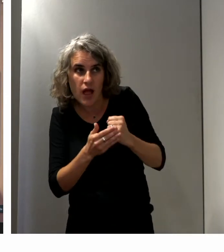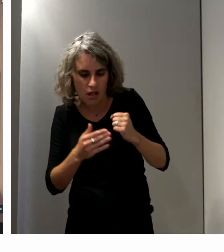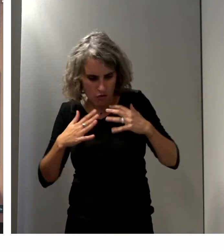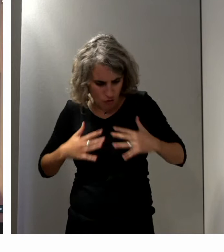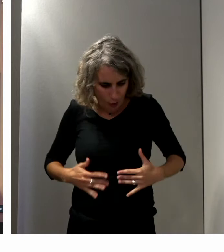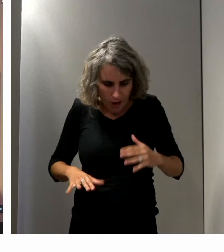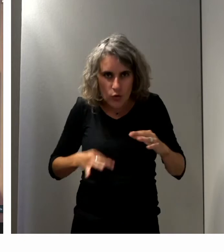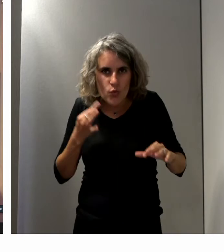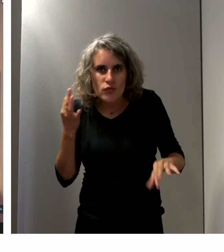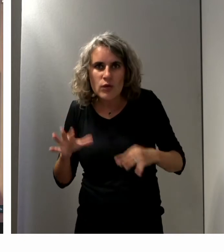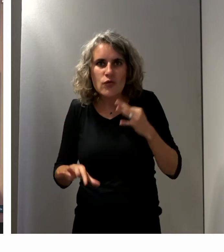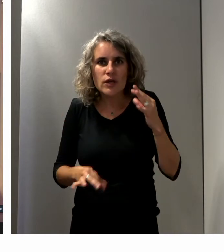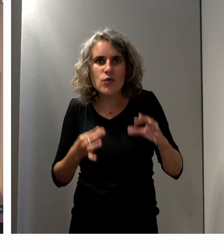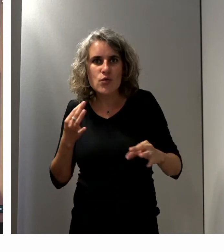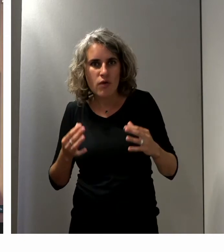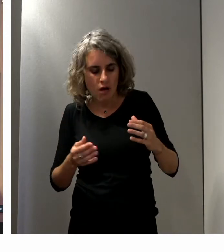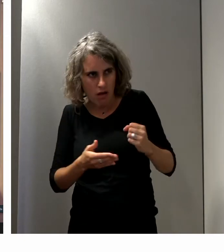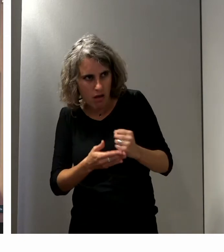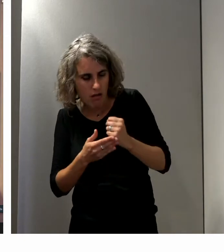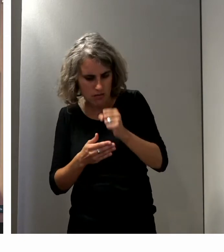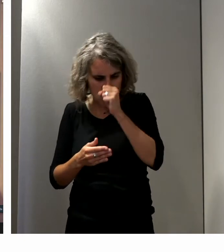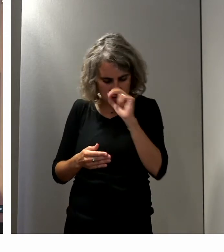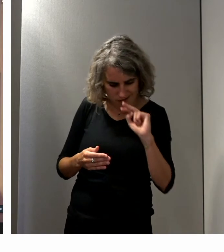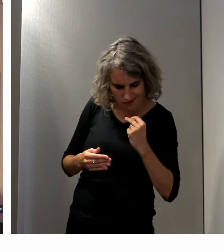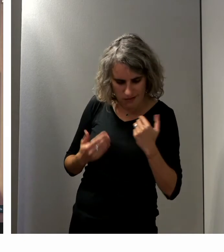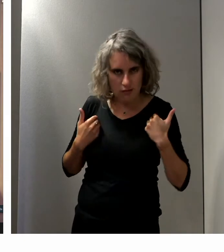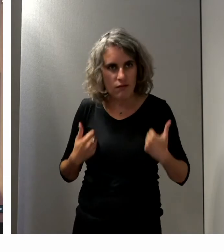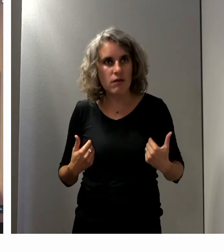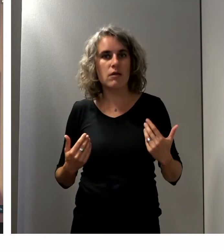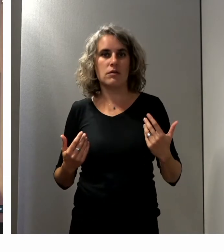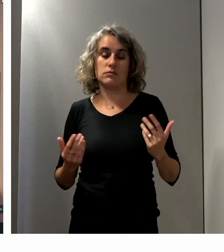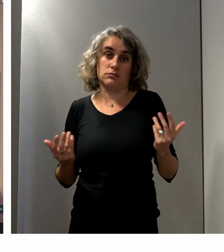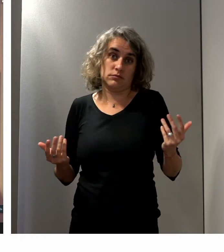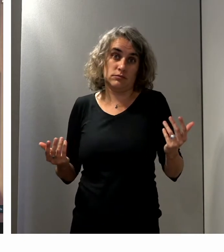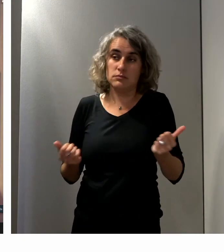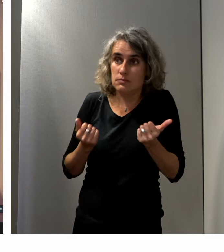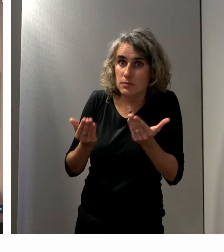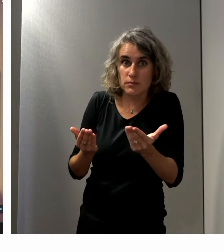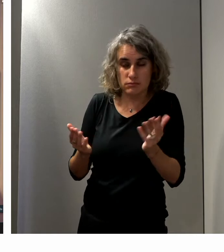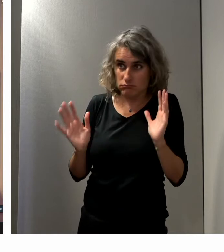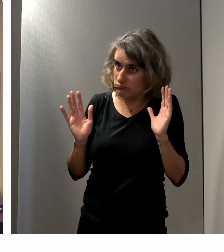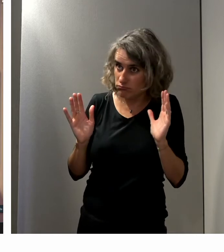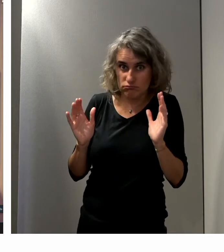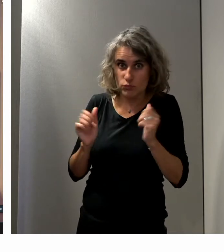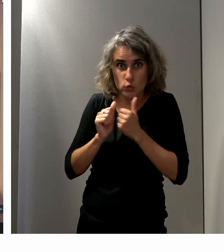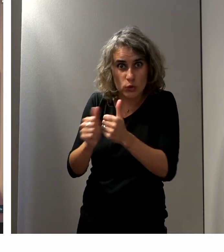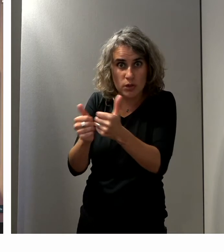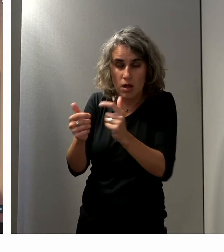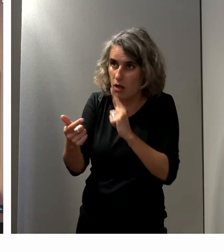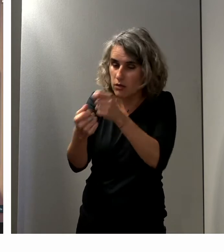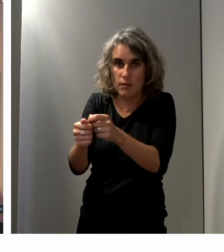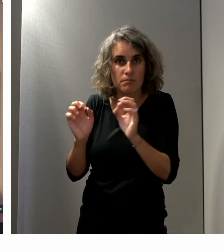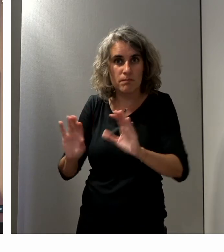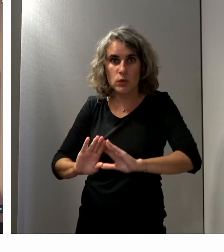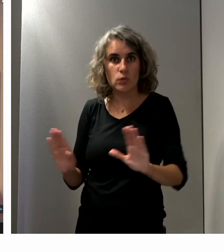et de leur corps, et pour l'exercice de leur sexualité, enfin moi, il me paraît nécessaire de proposer des réponses en adéquation avec ces demandes. Et